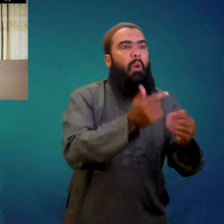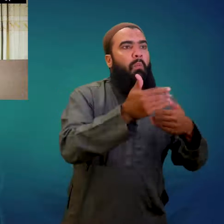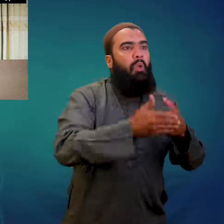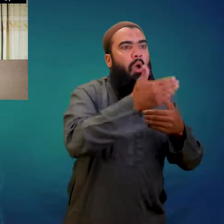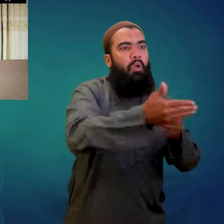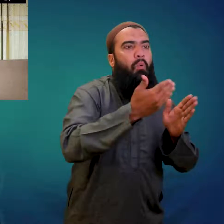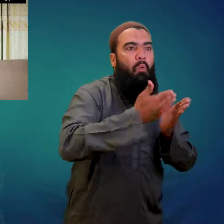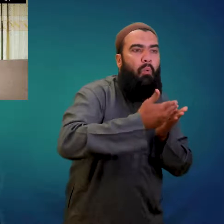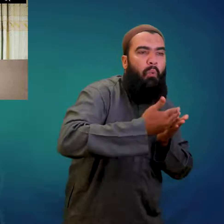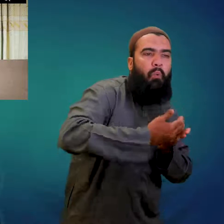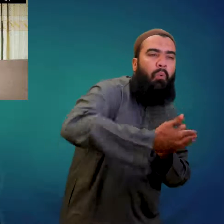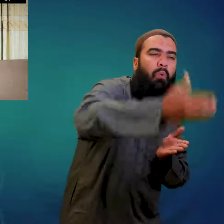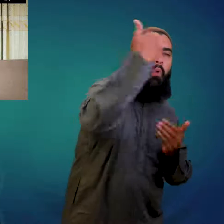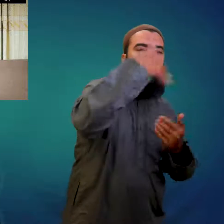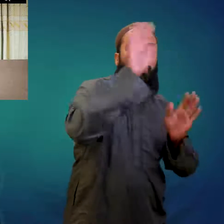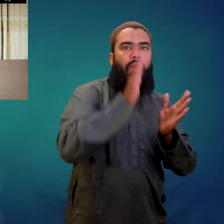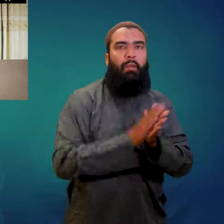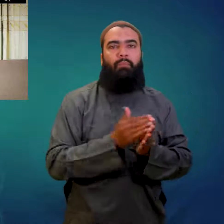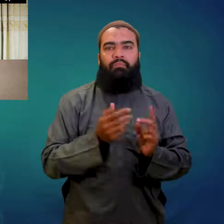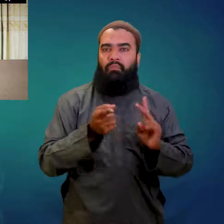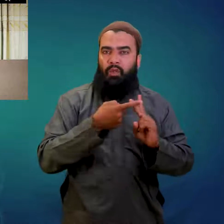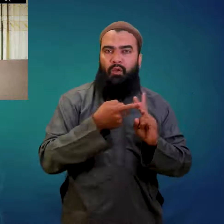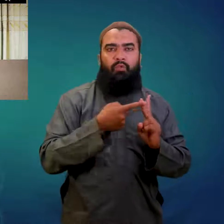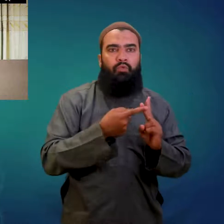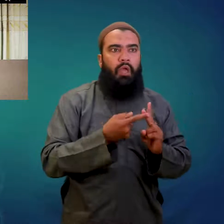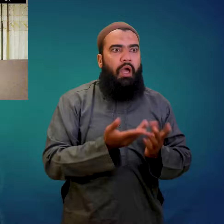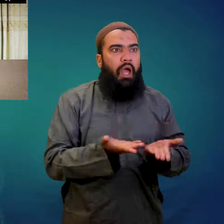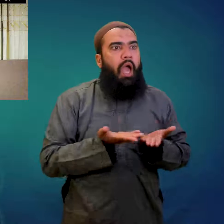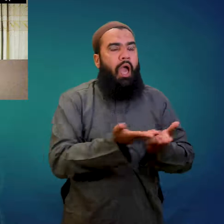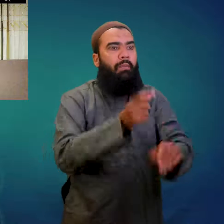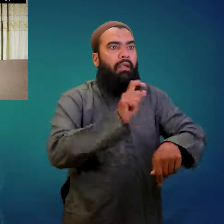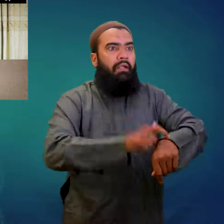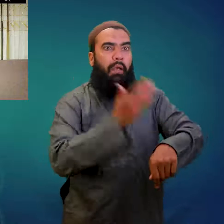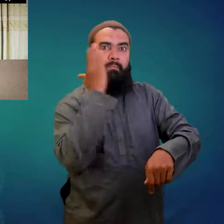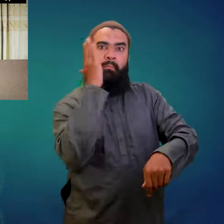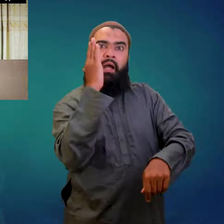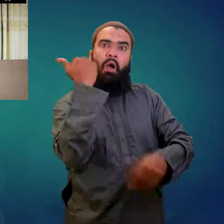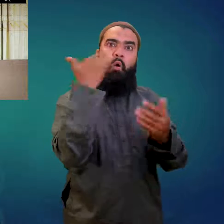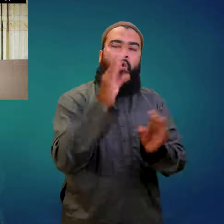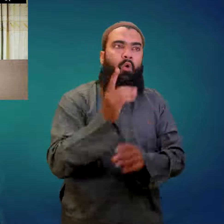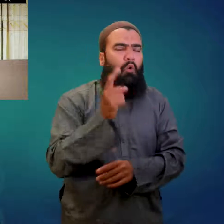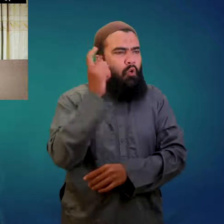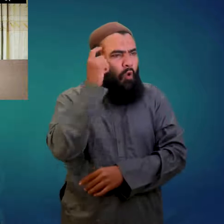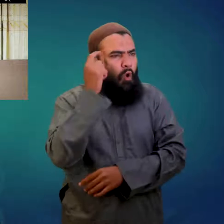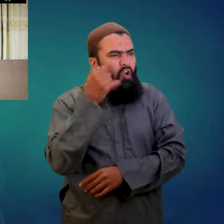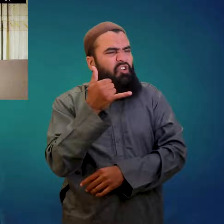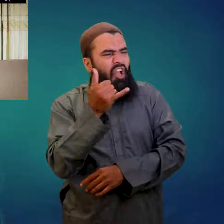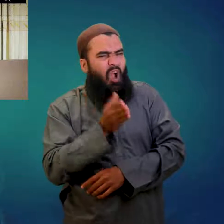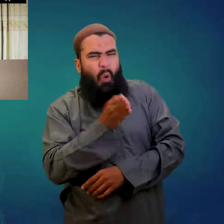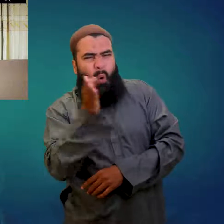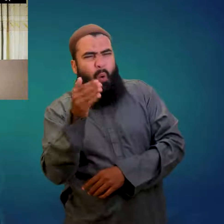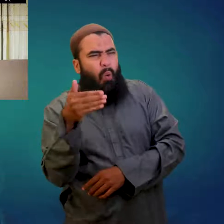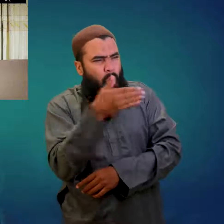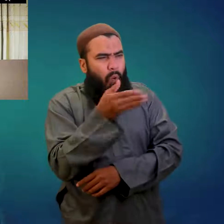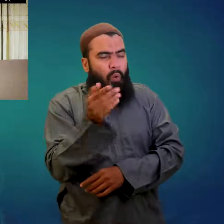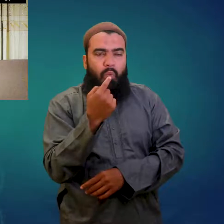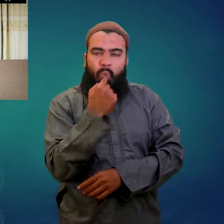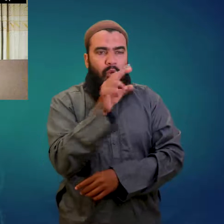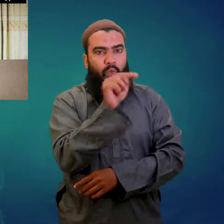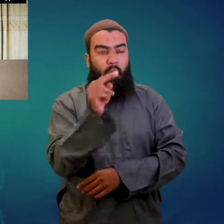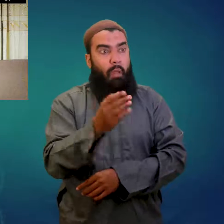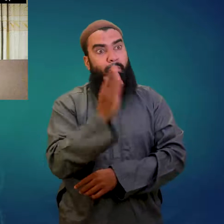2، قیامت کے قائم ہونے کا یقینی اشارہ ہے، اس میں شبہ ہرگز نہ کیا